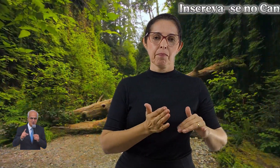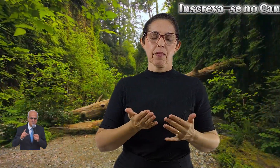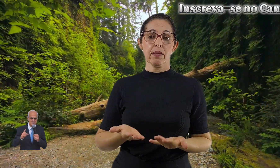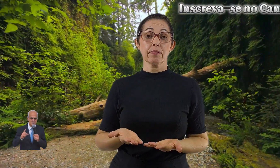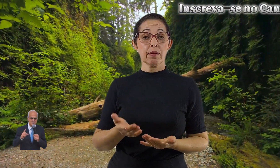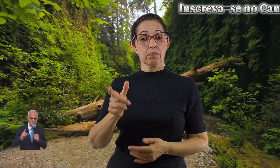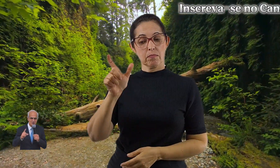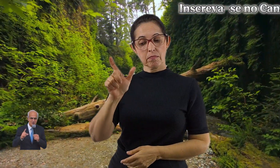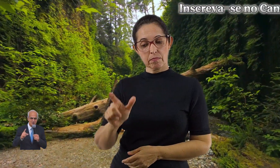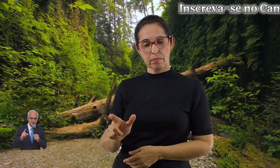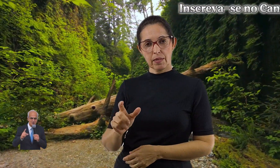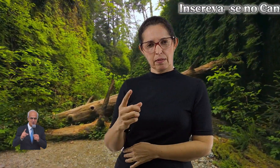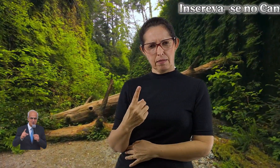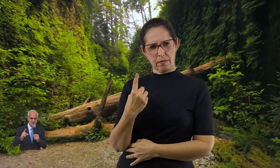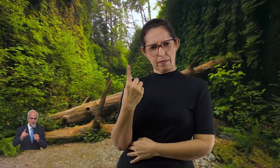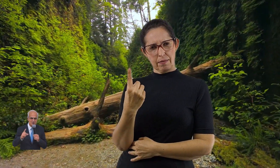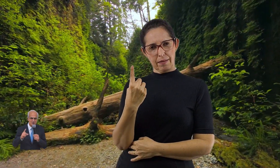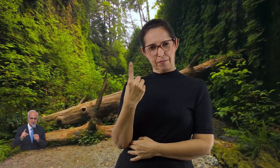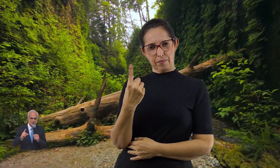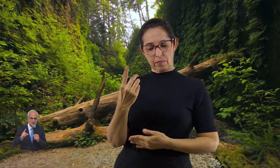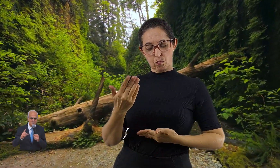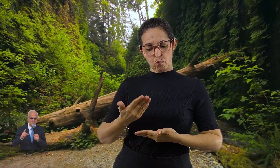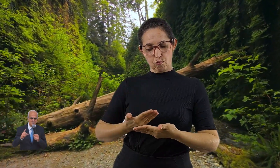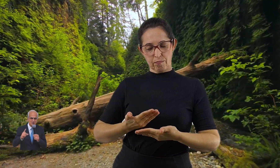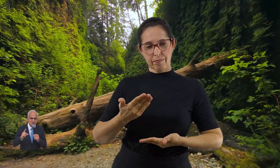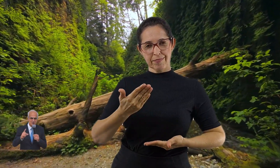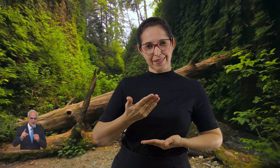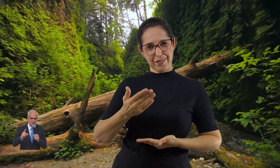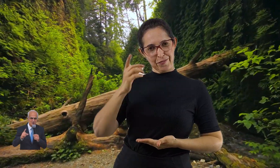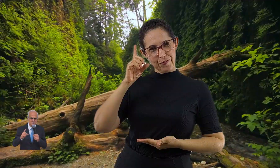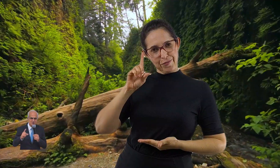a vida desse servo do Senhor, a vida de Davi.